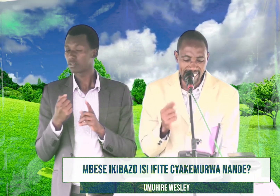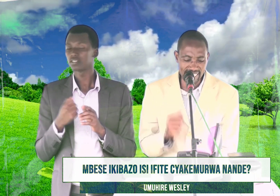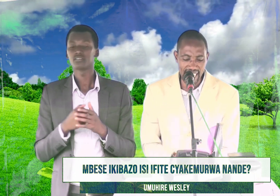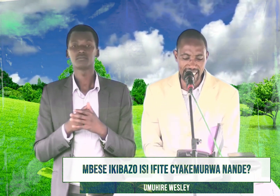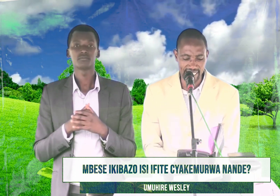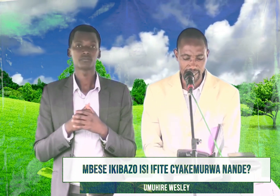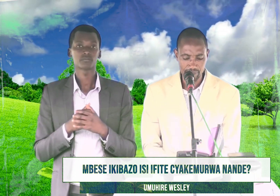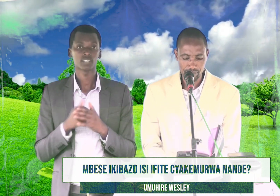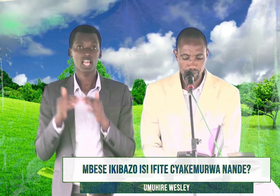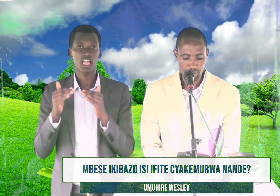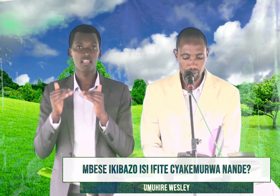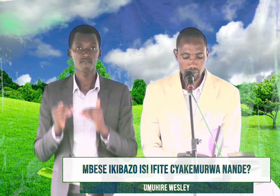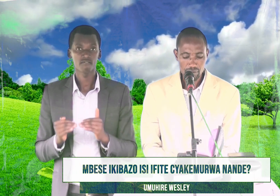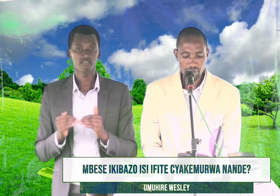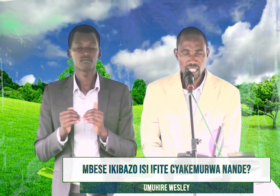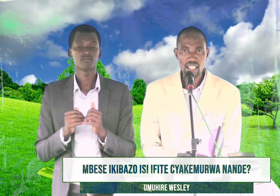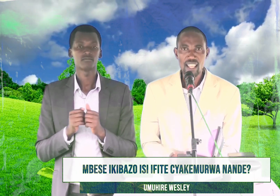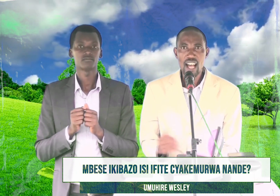mwumve. Haranditse hati: